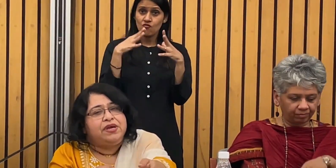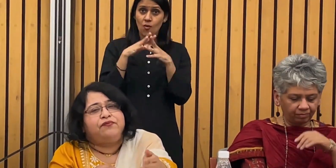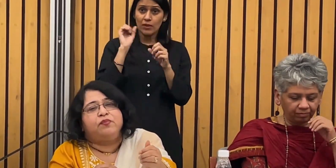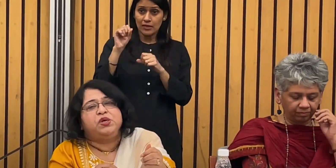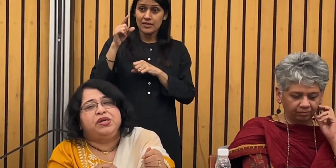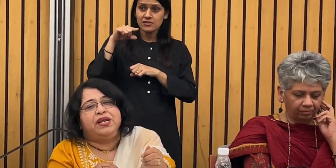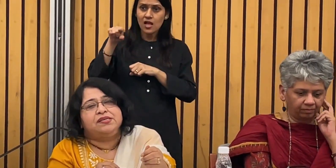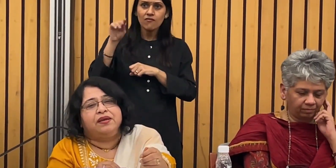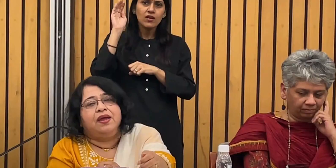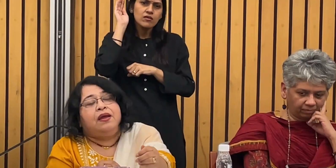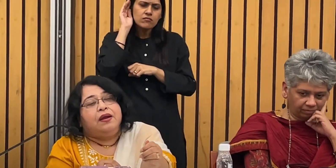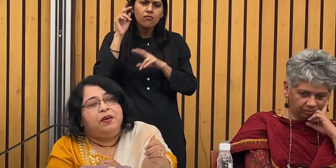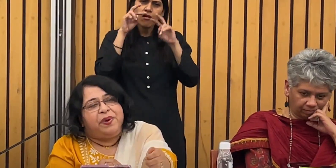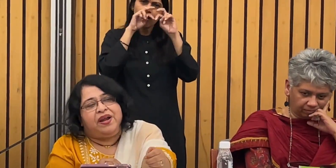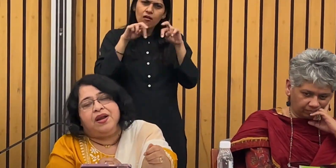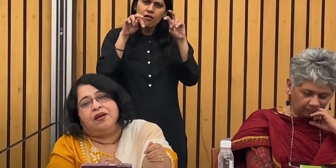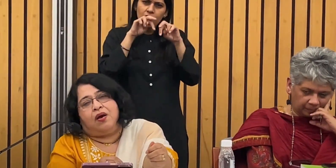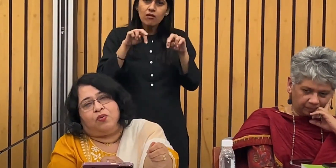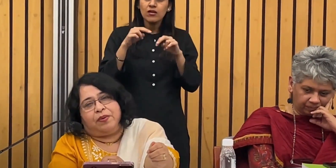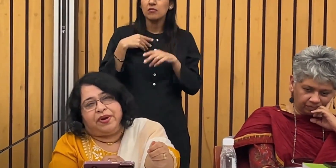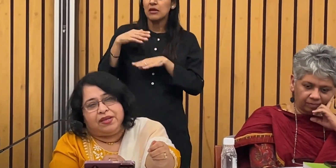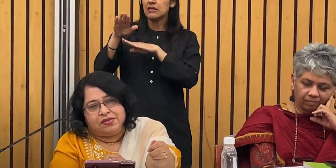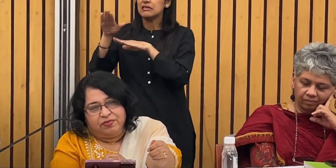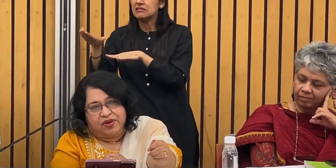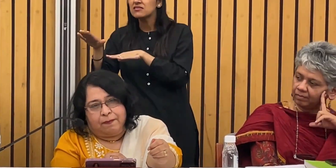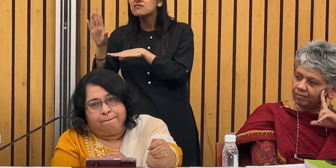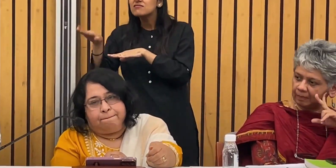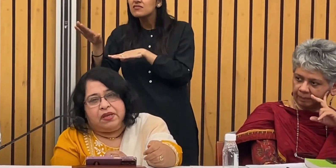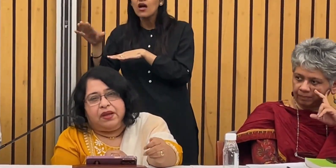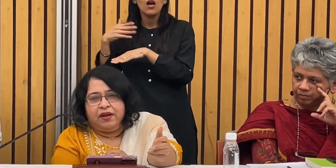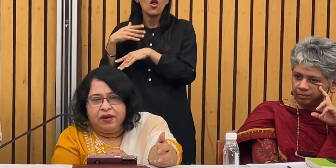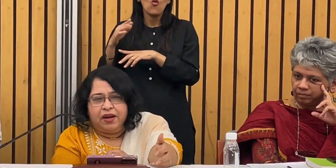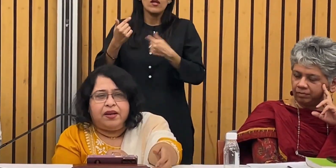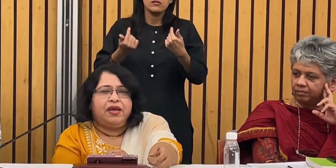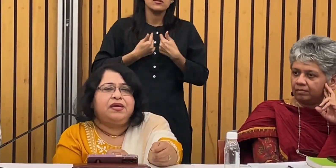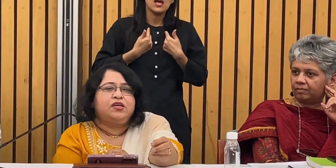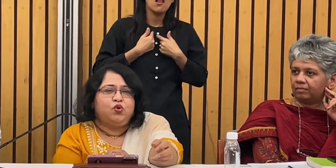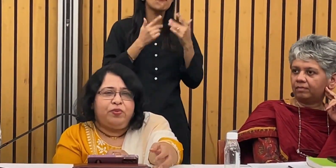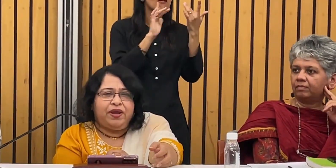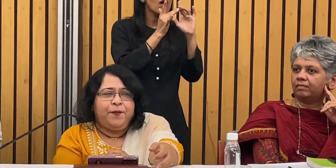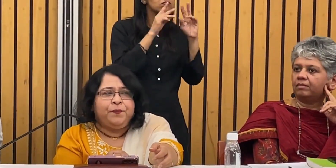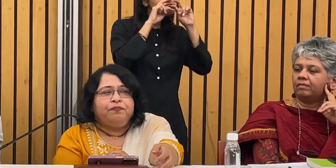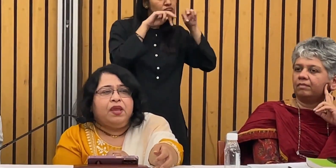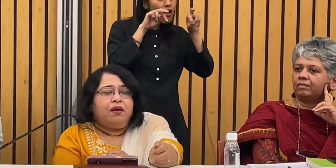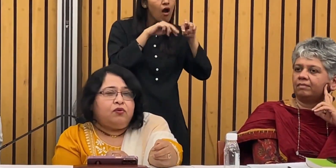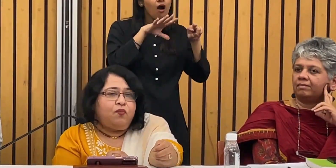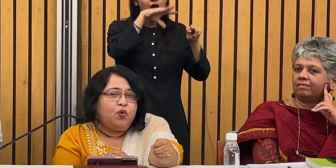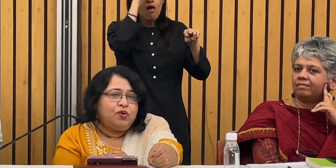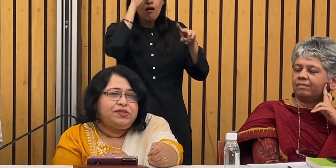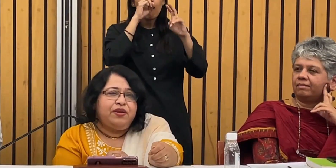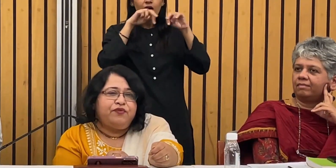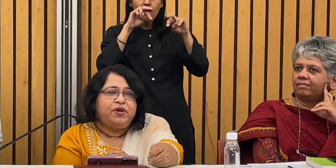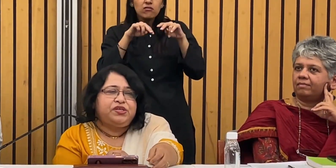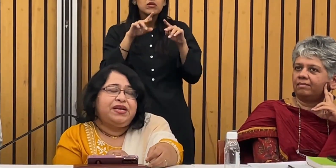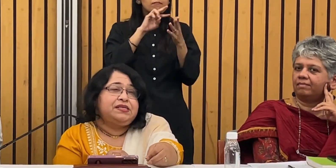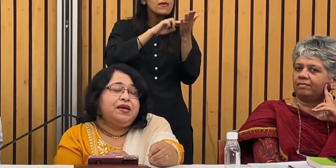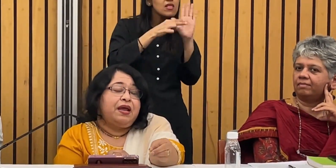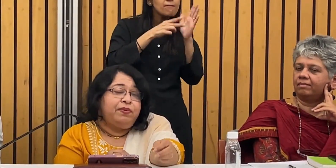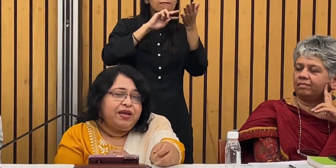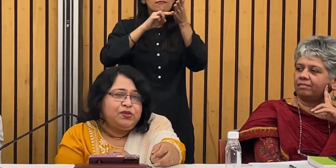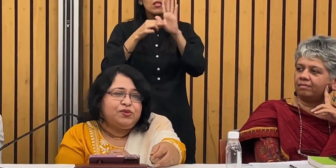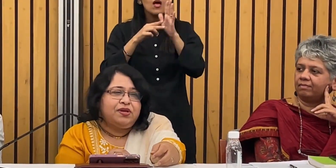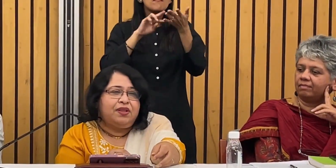खुद से information ले सके, dependent ना होना पड़े किसी पर. इंटरनेट है या जो भी है, तो वो खुद से information,